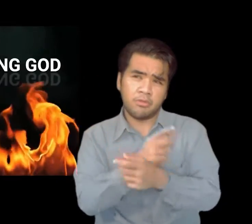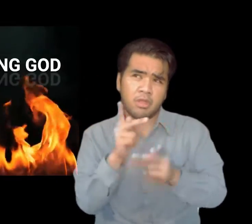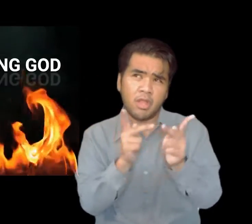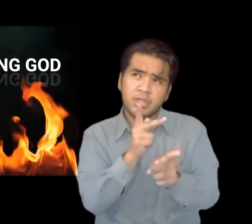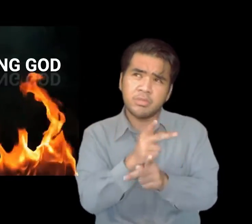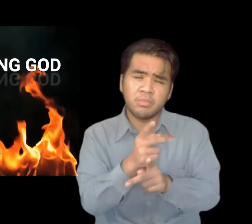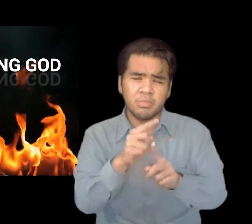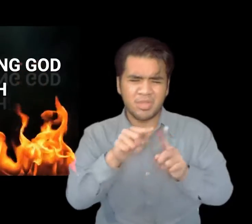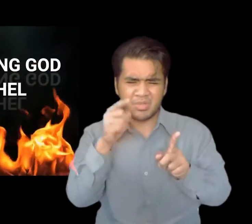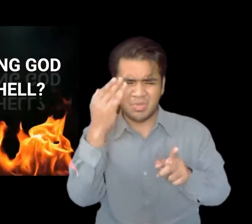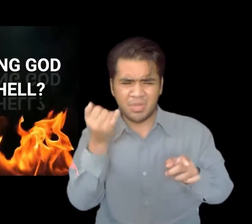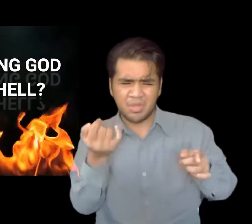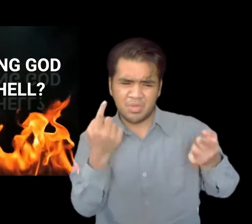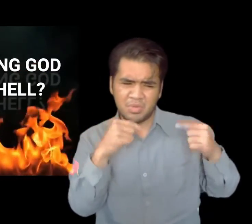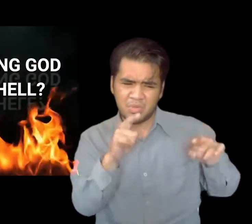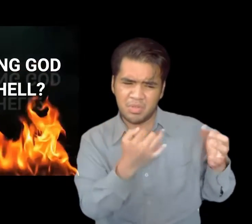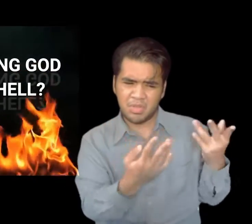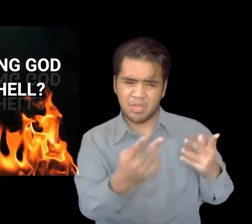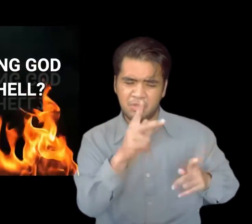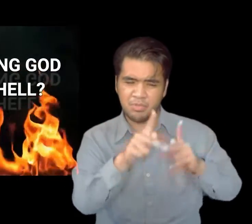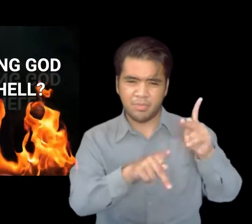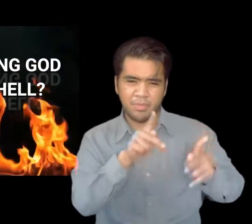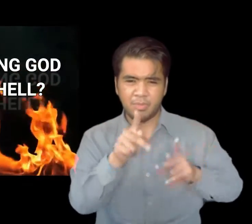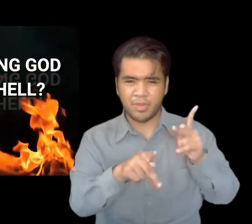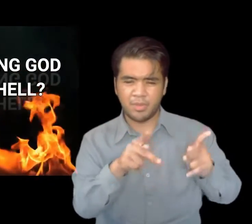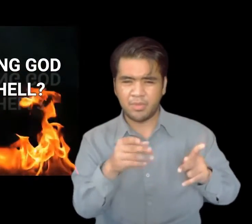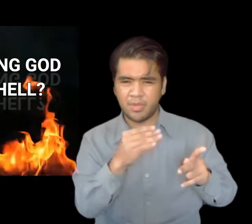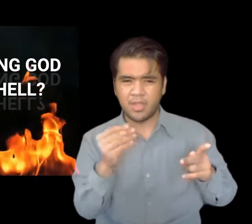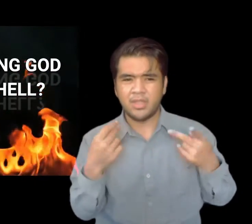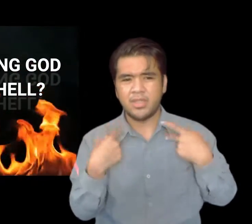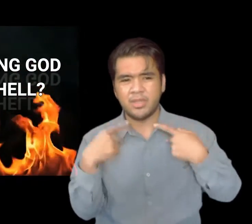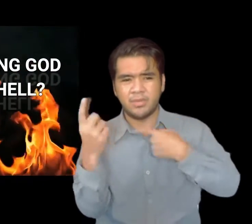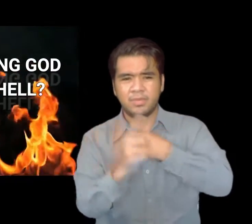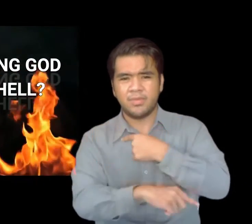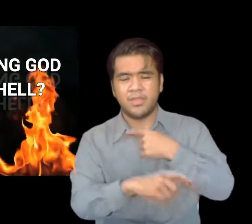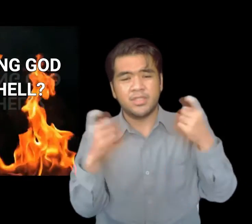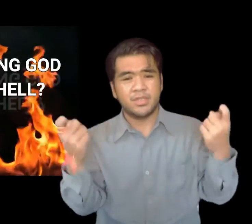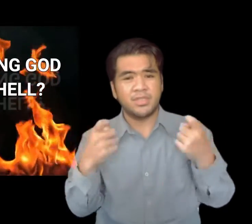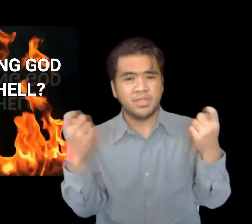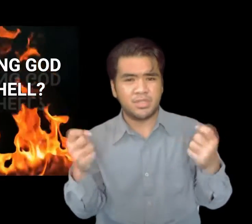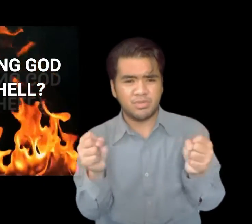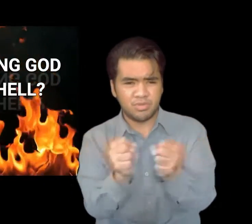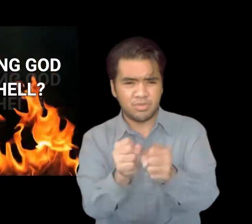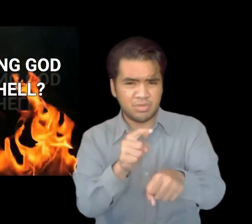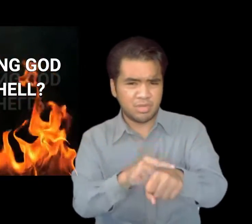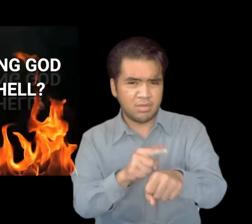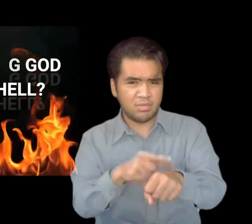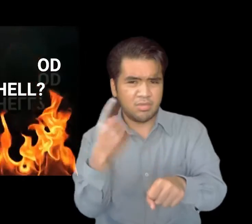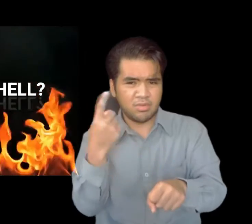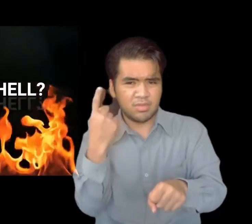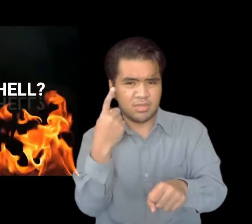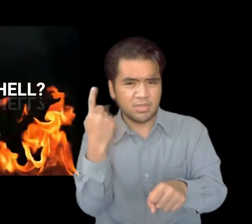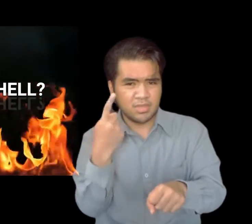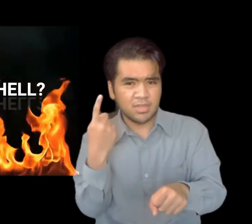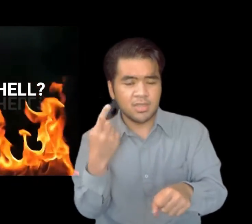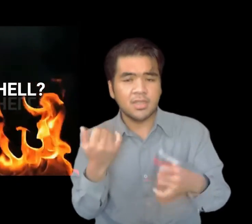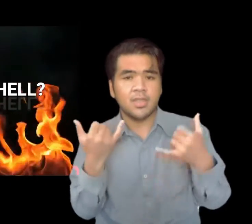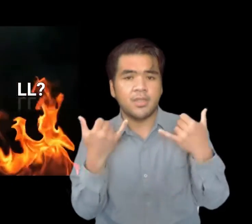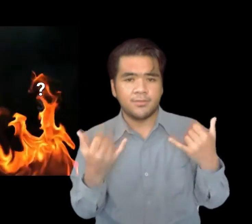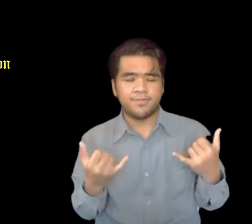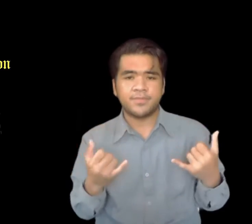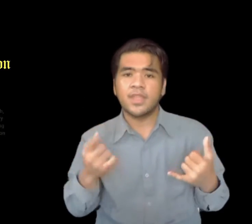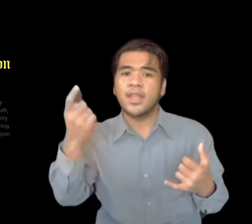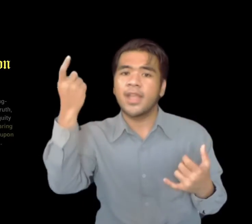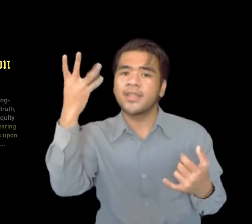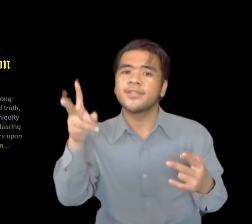na Diyos ay magpapadala ng mga tao sa impyerno upang magdusa ng walang hanggan para sa mga kasalanang ginawa nila sa maikling panahon